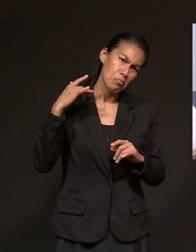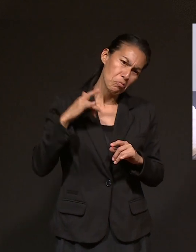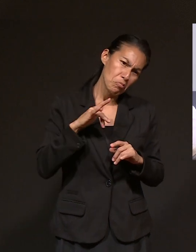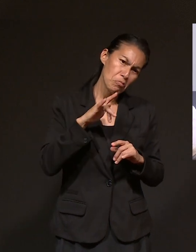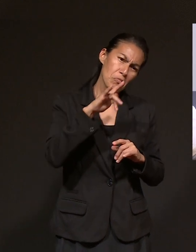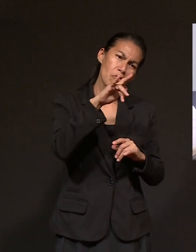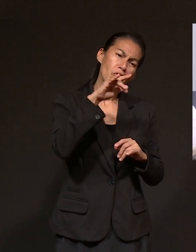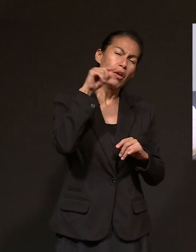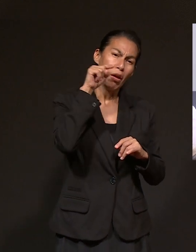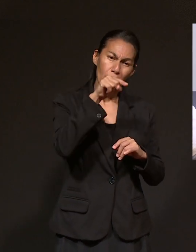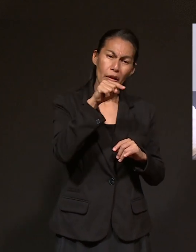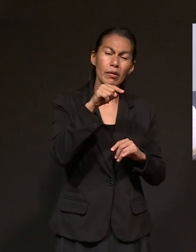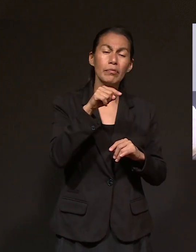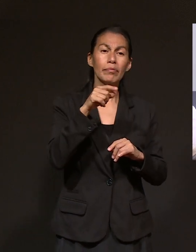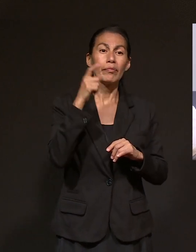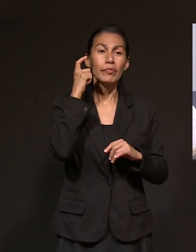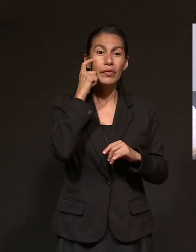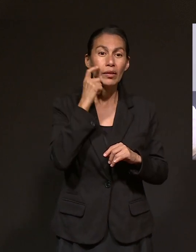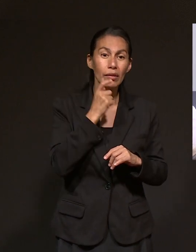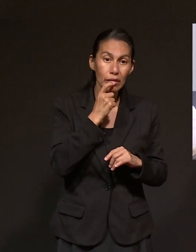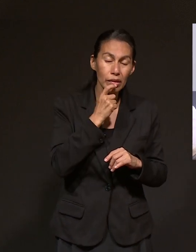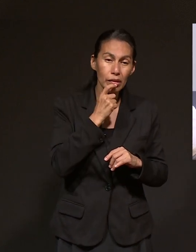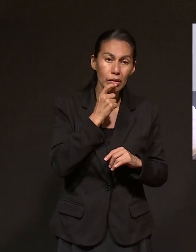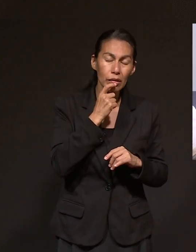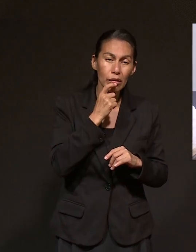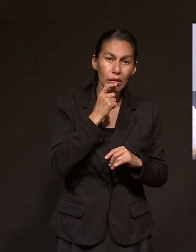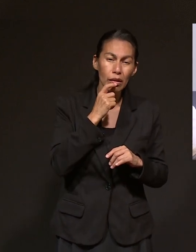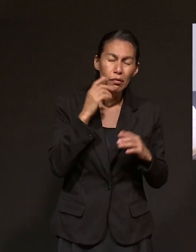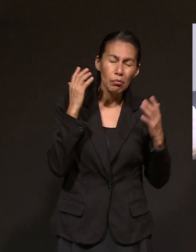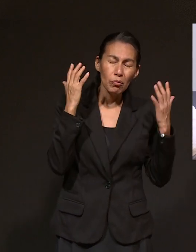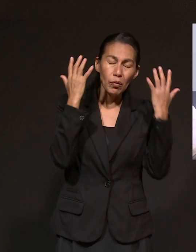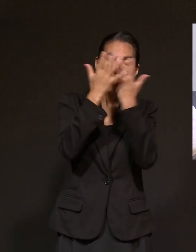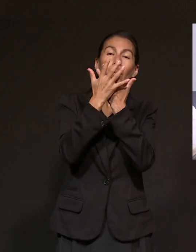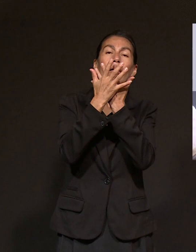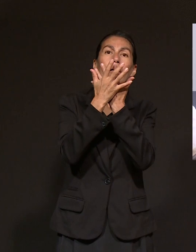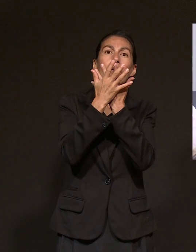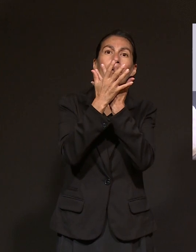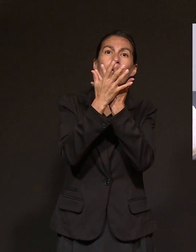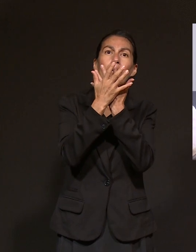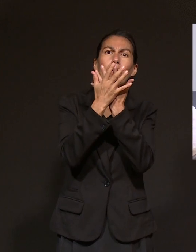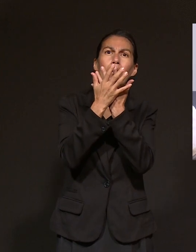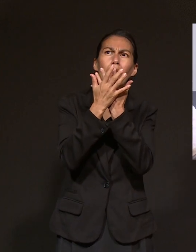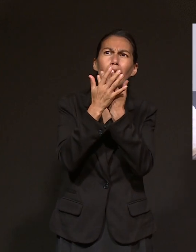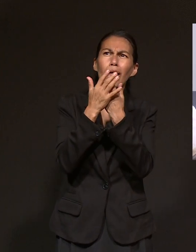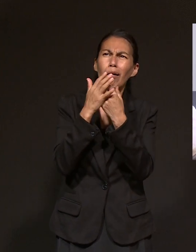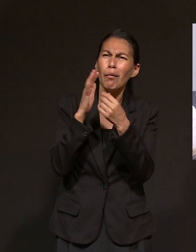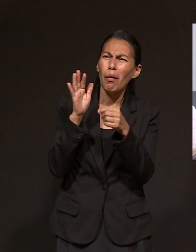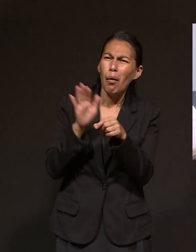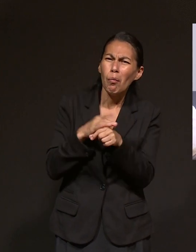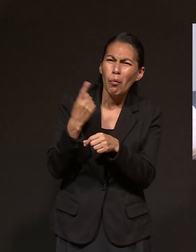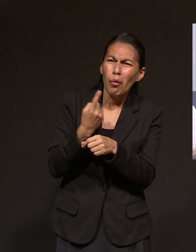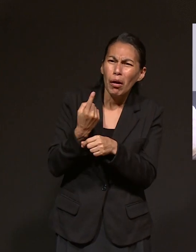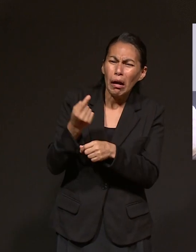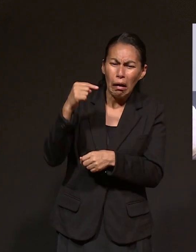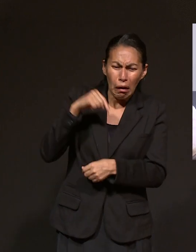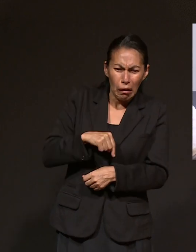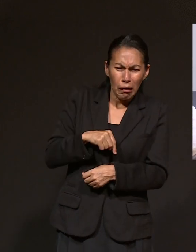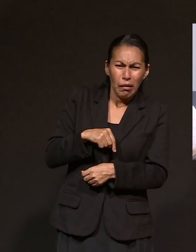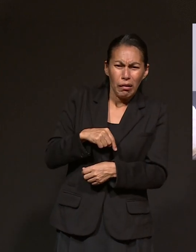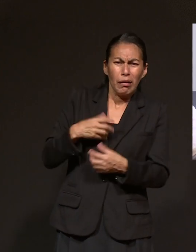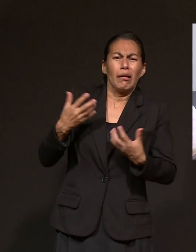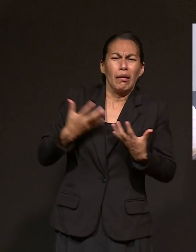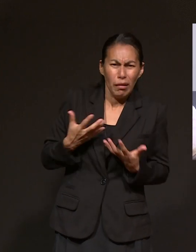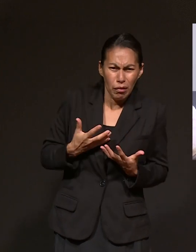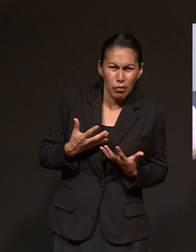Guerrero. Estando allá, ahora fue un sentimiento inverso. ¿Por qué me vine?